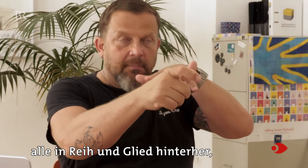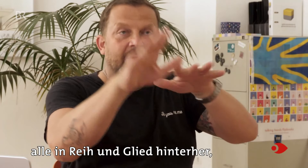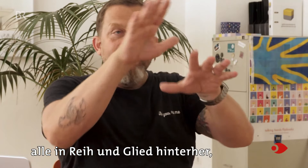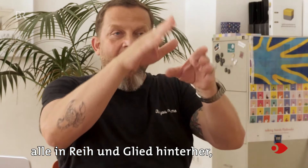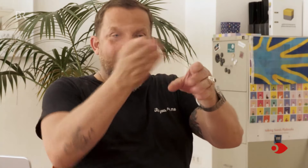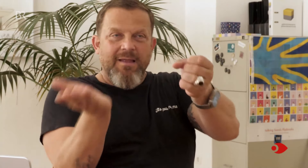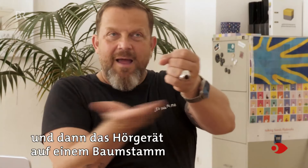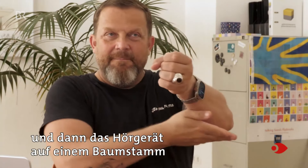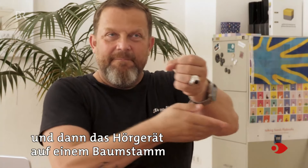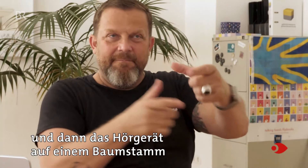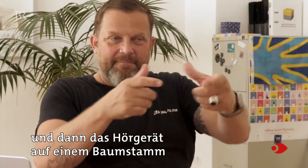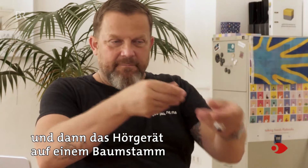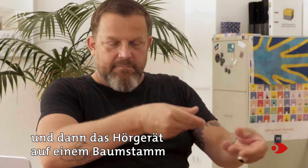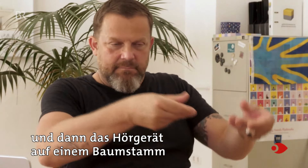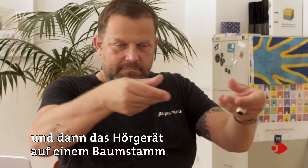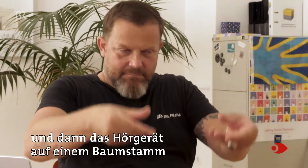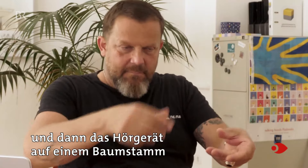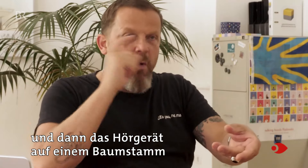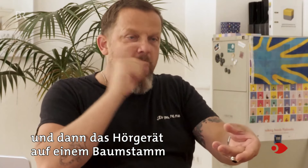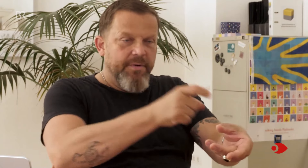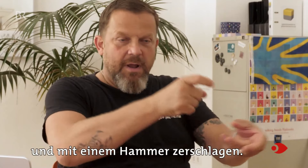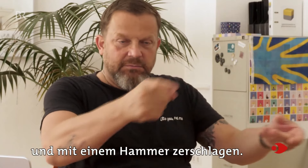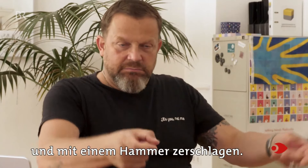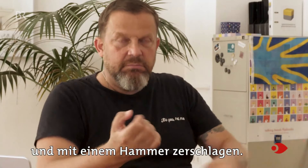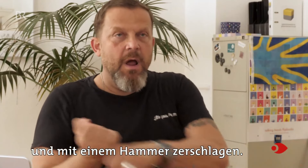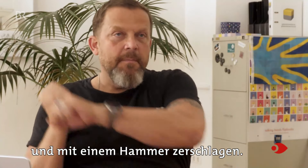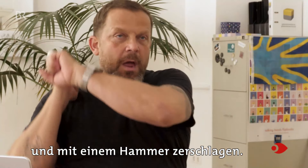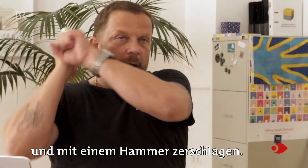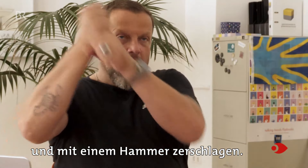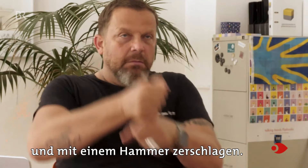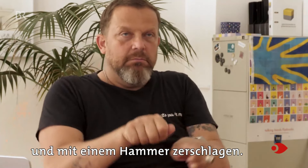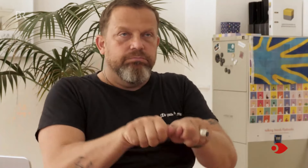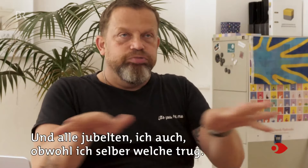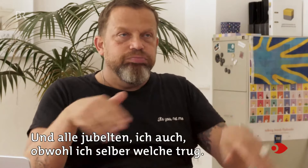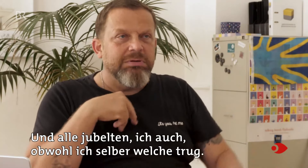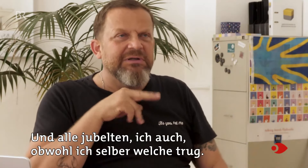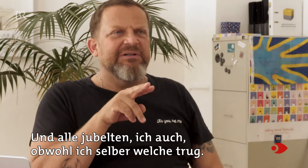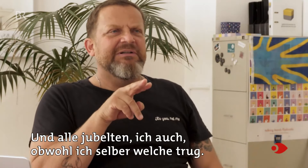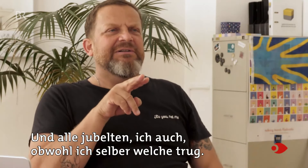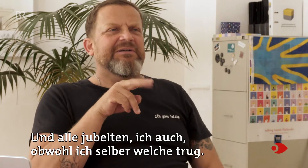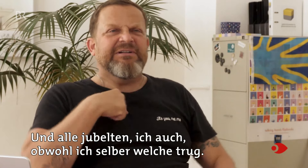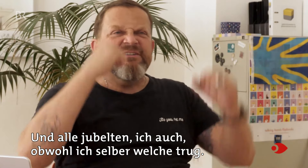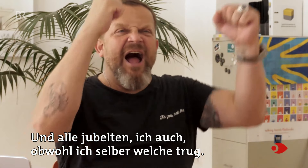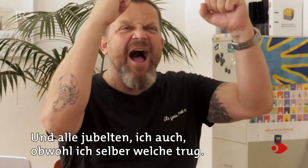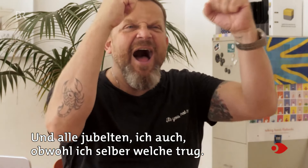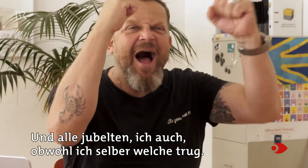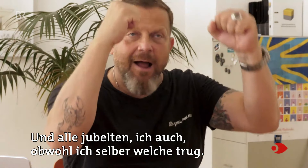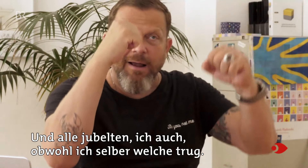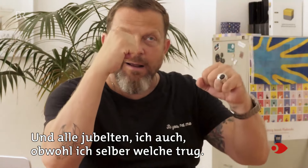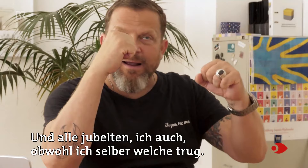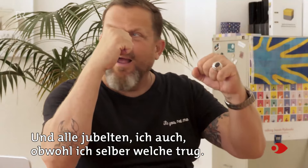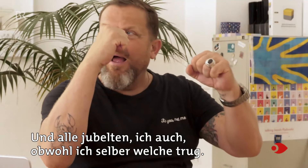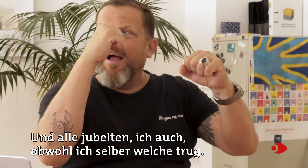Glied hinterher und dann das Hörgerät auf einem Baumstamm und mit einem Hammer zerschlagen. Und alle jubelten, ich auch, obwohl ich selber welche